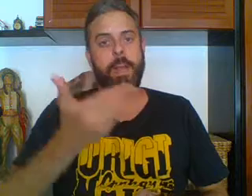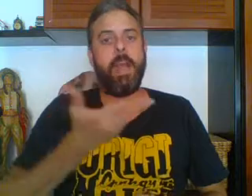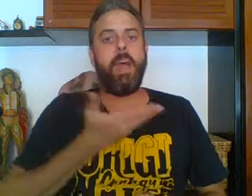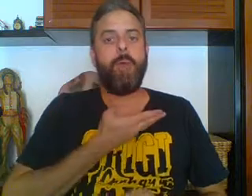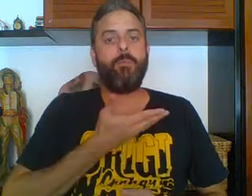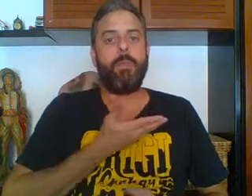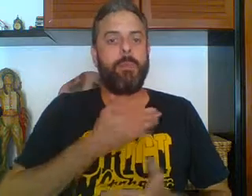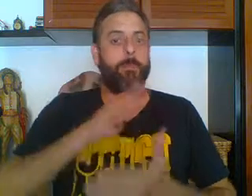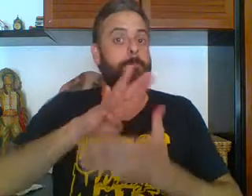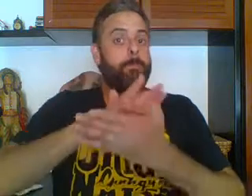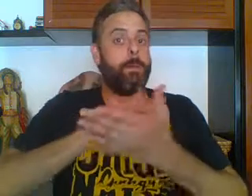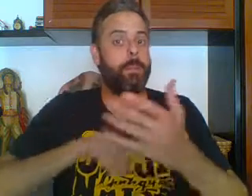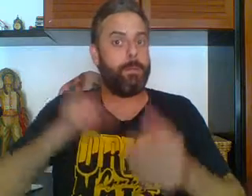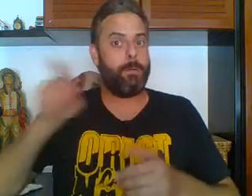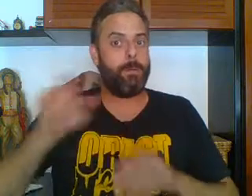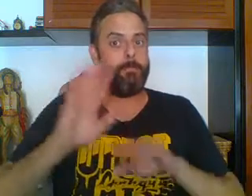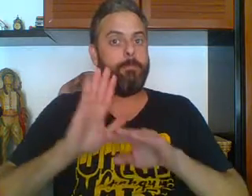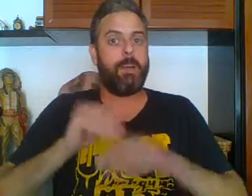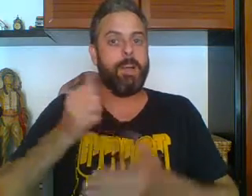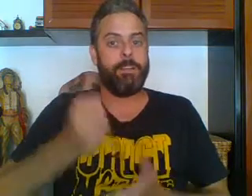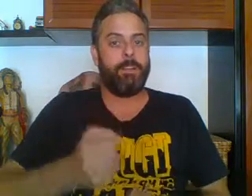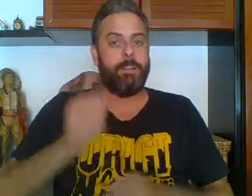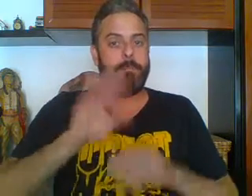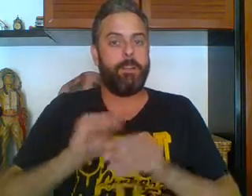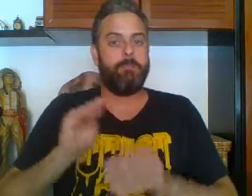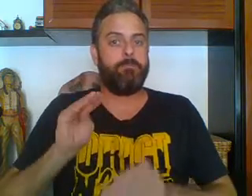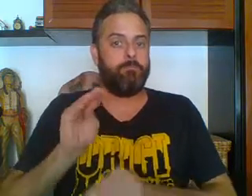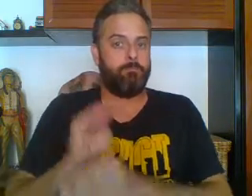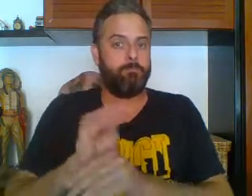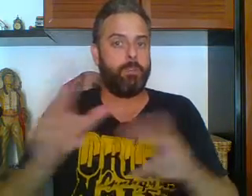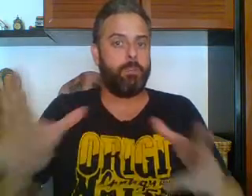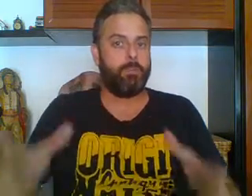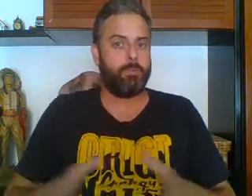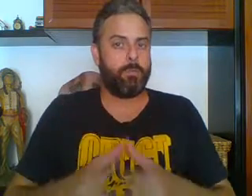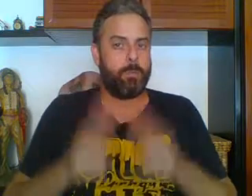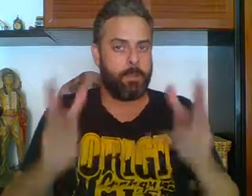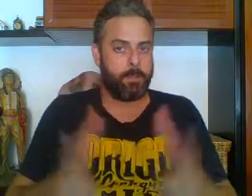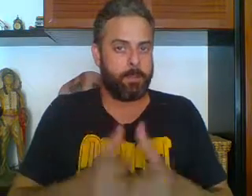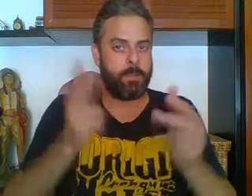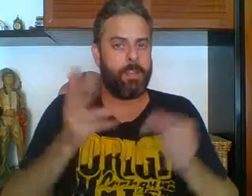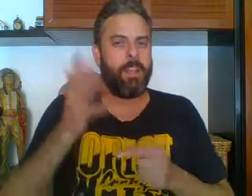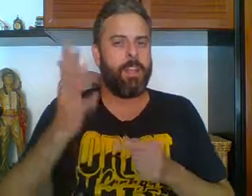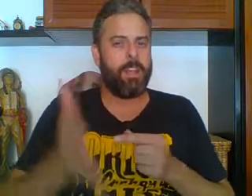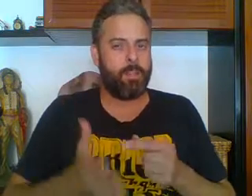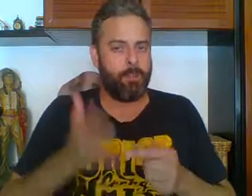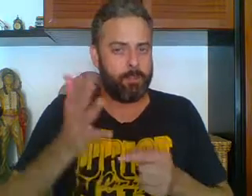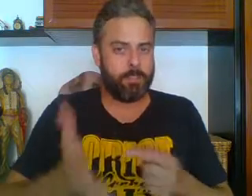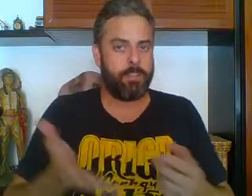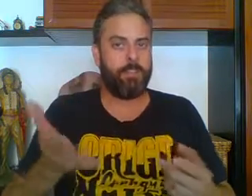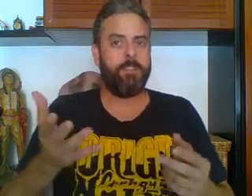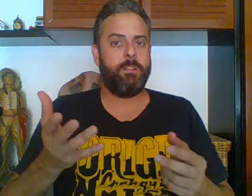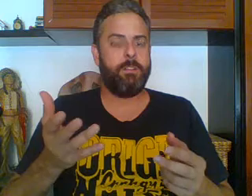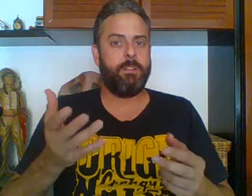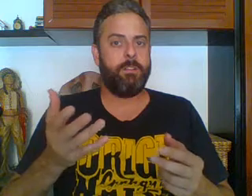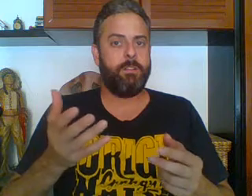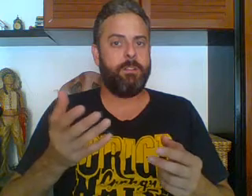alguno que...? Basta que a uno le vaya mal para que te... O sea, es más, basta que te siente mal como para que lo sufra normalmente. Cuando yo le siento el